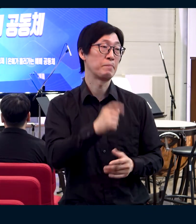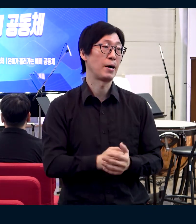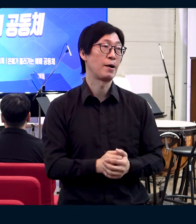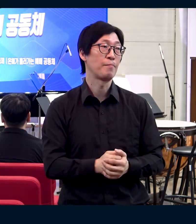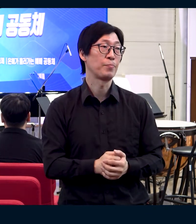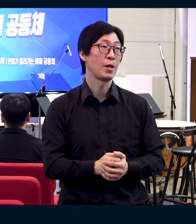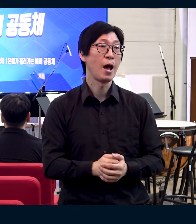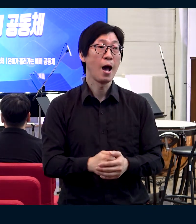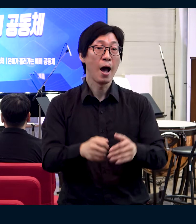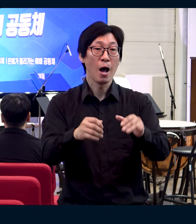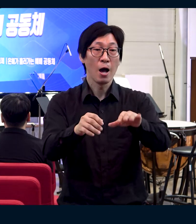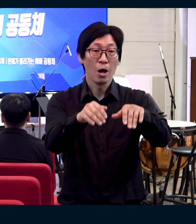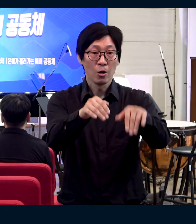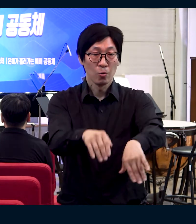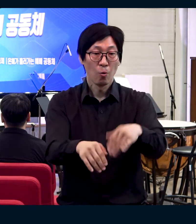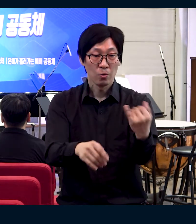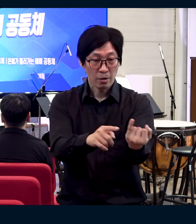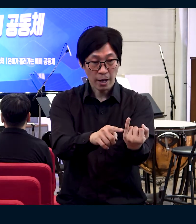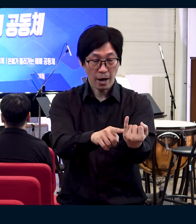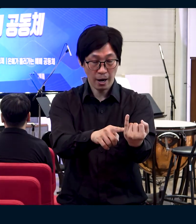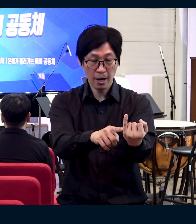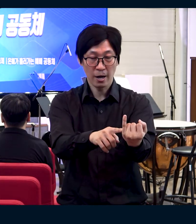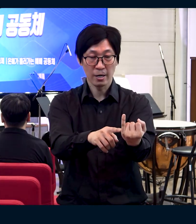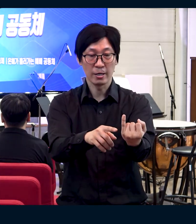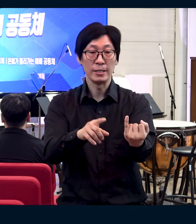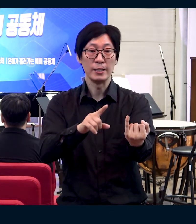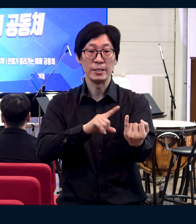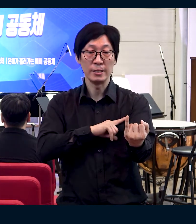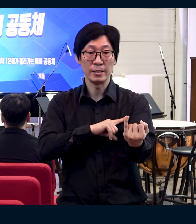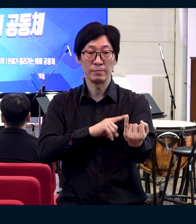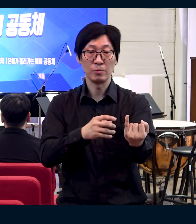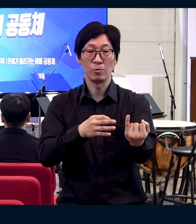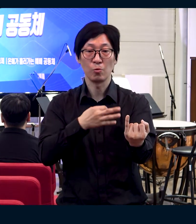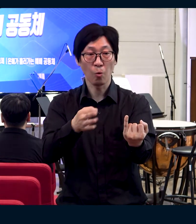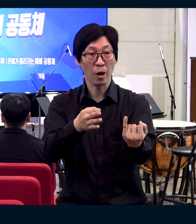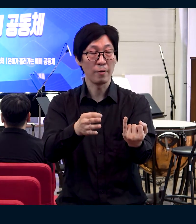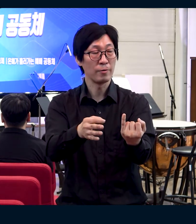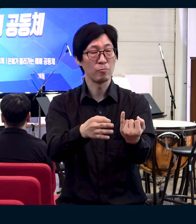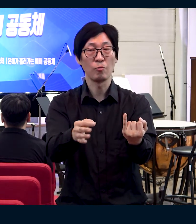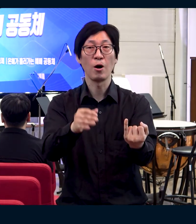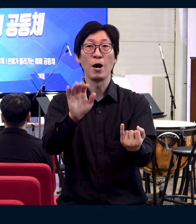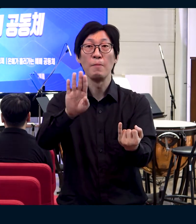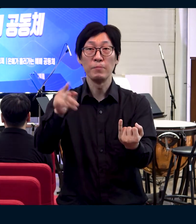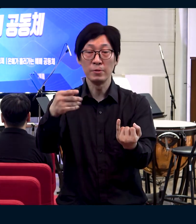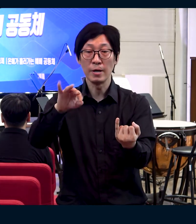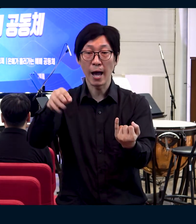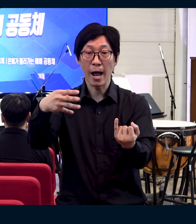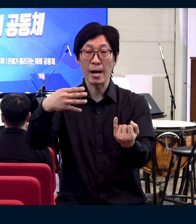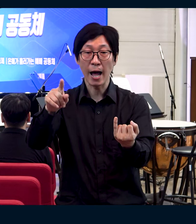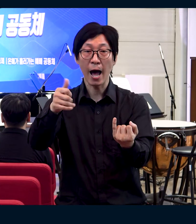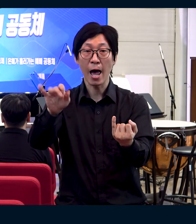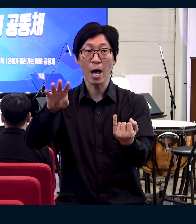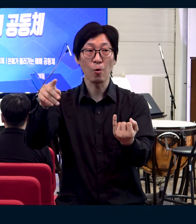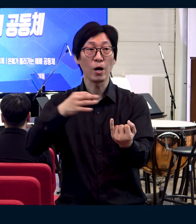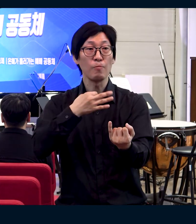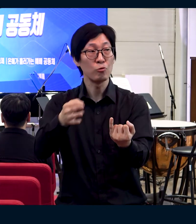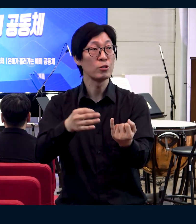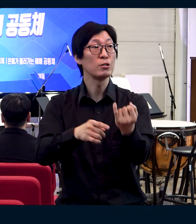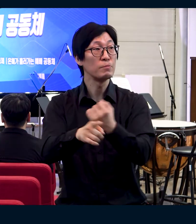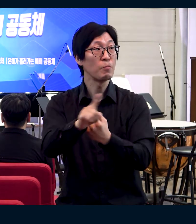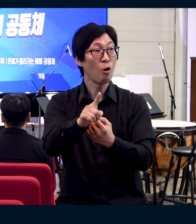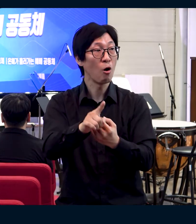그러니까 성경이 하갈의 입을 통해서 부엘라헤로이라고 하는 그 말을 짓게 했다면요, 그것이 바로 뭐예요? 모든 신앙이 들어야